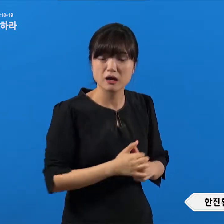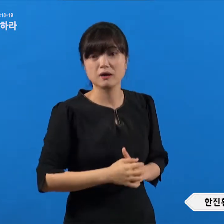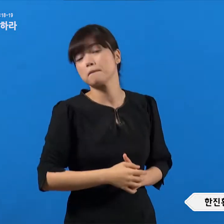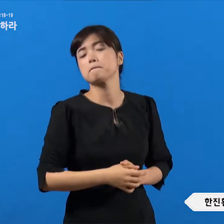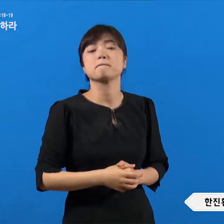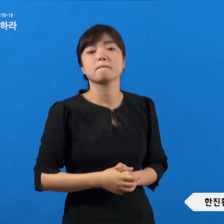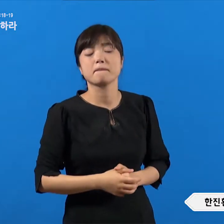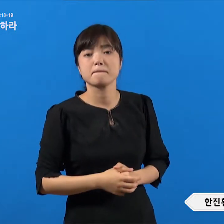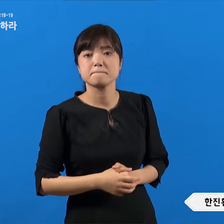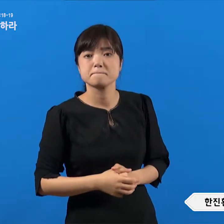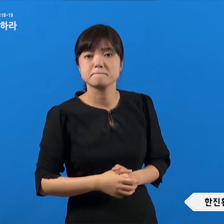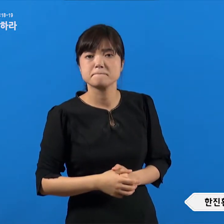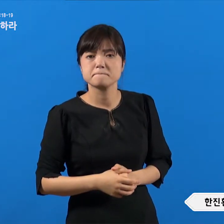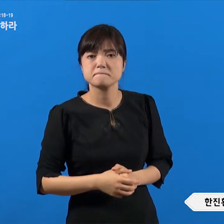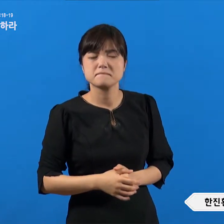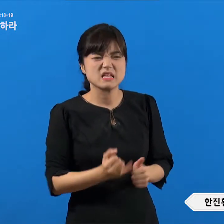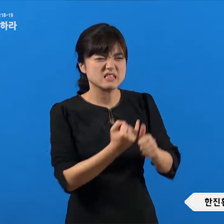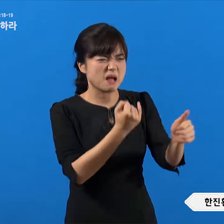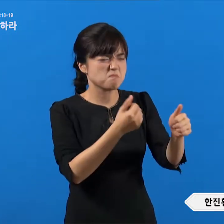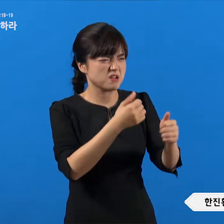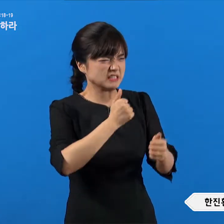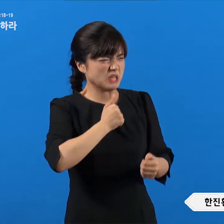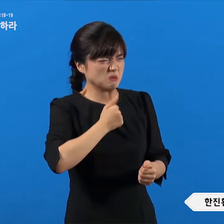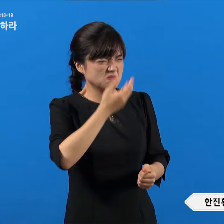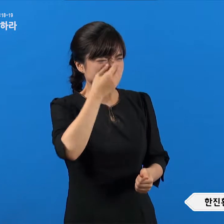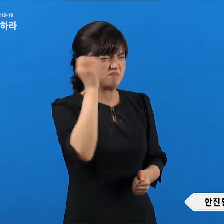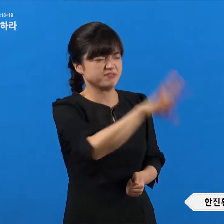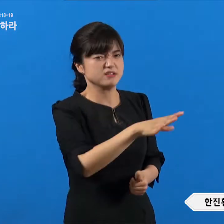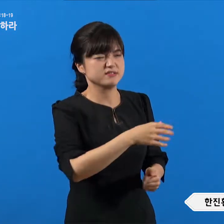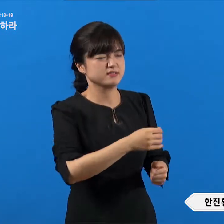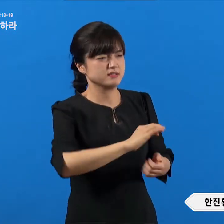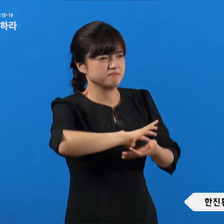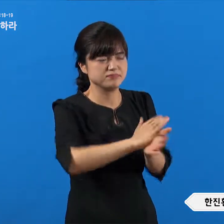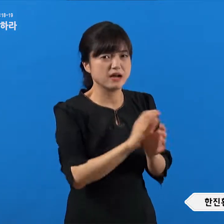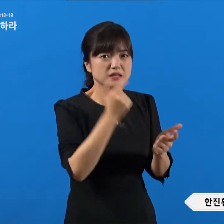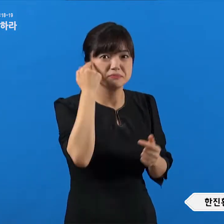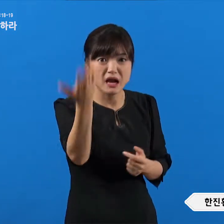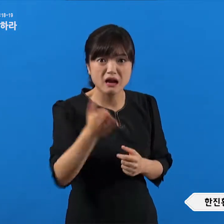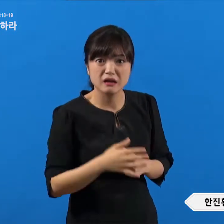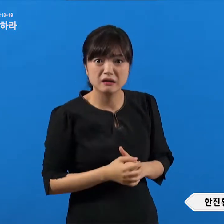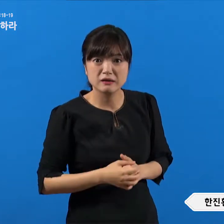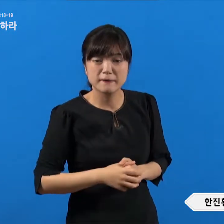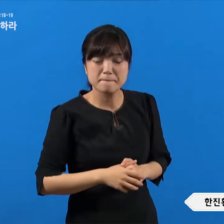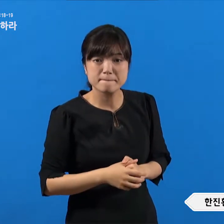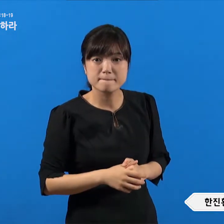따랐습니까? 남편 자존심을 함부로 짓밟아버리고 그렇게 하지 않았습니까?